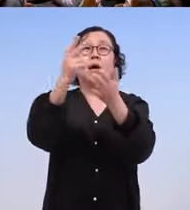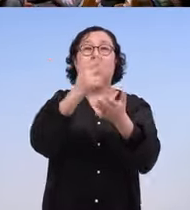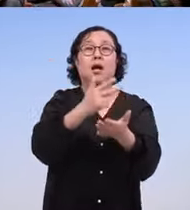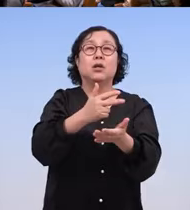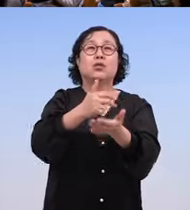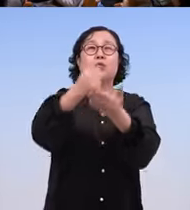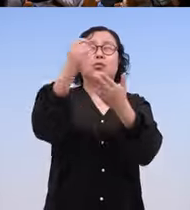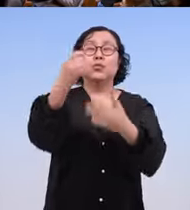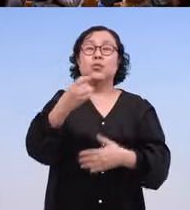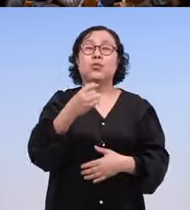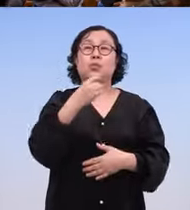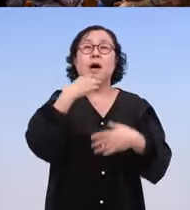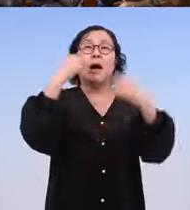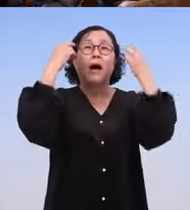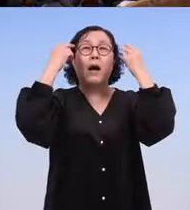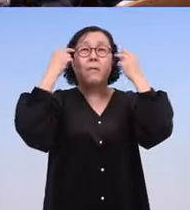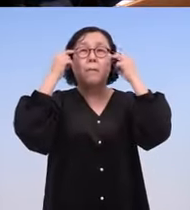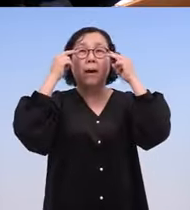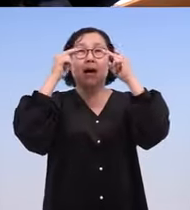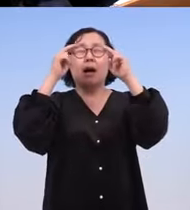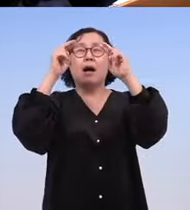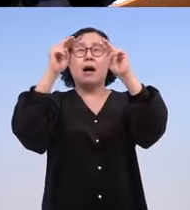주만 바라볼지라.